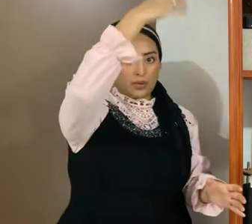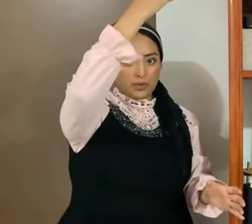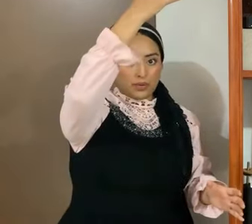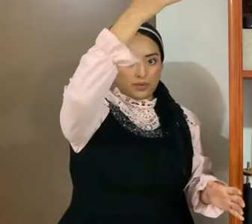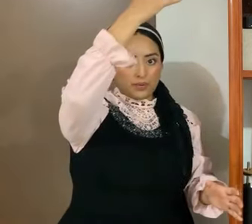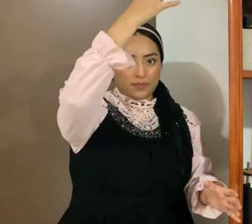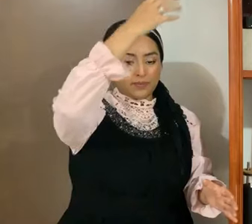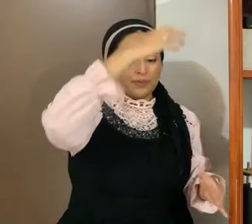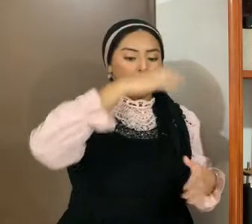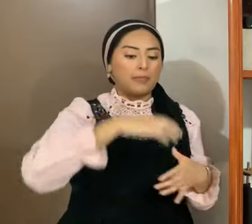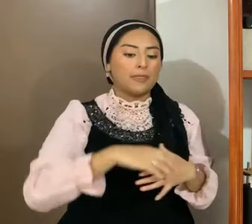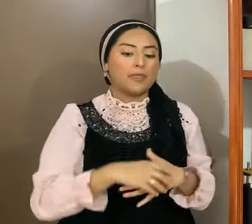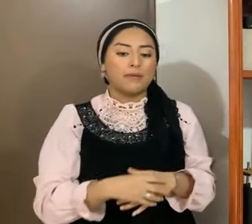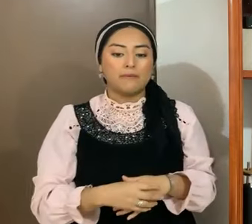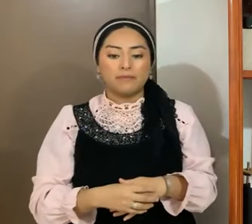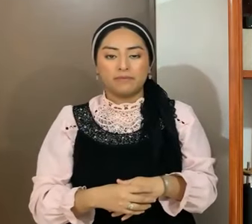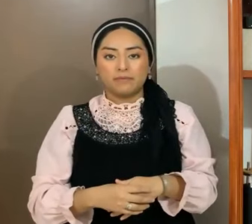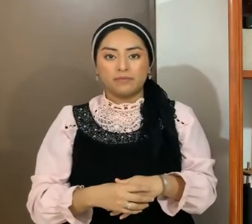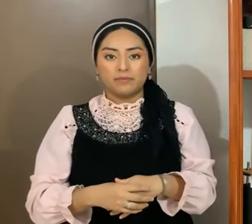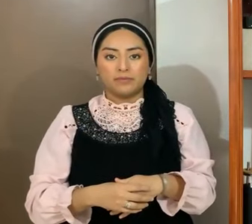las oblaciones,